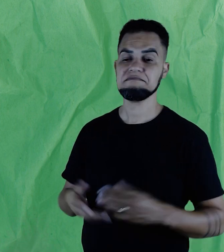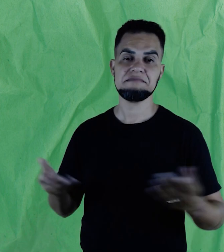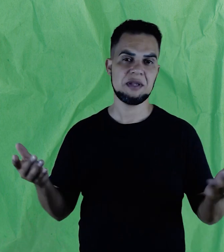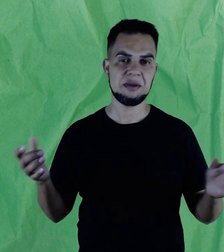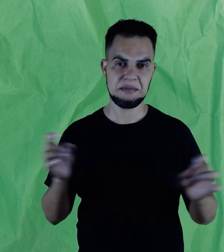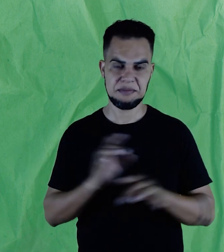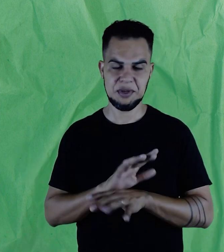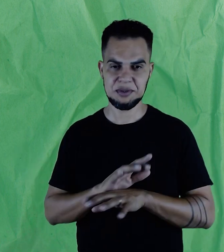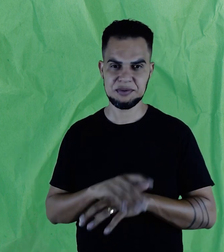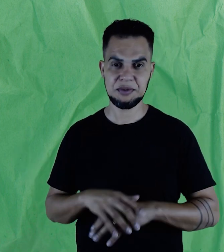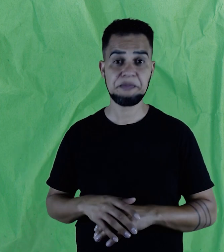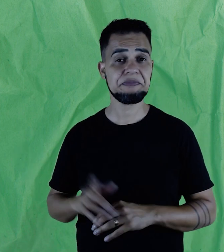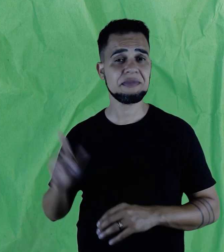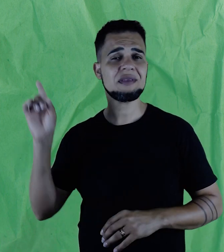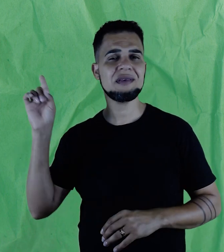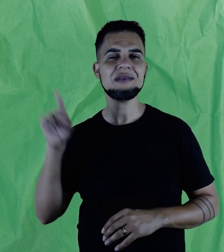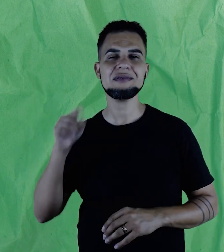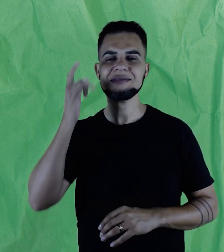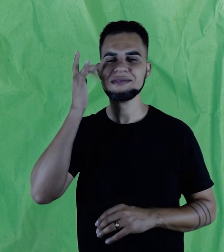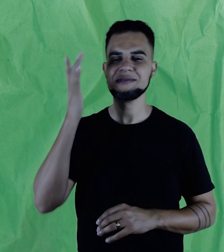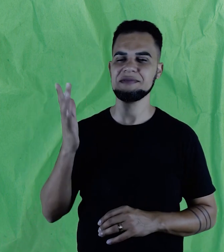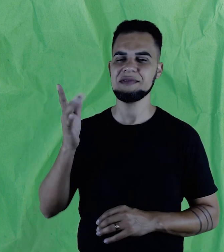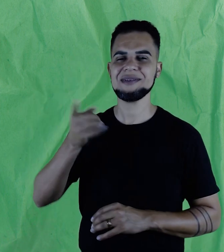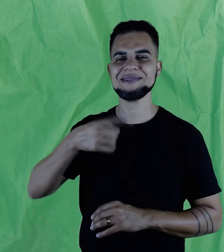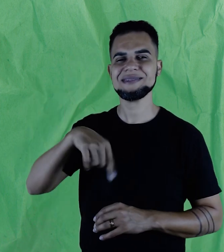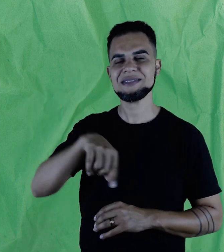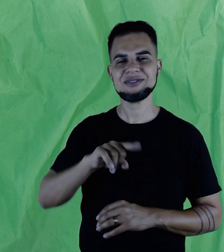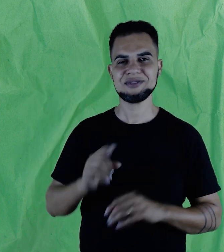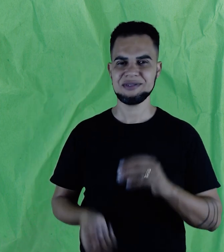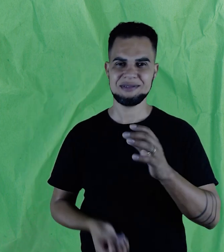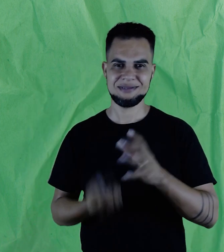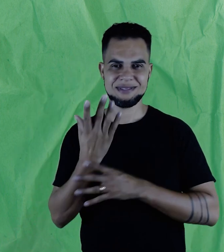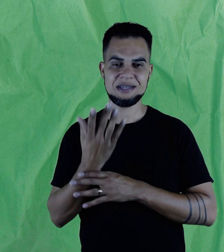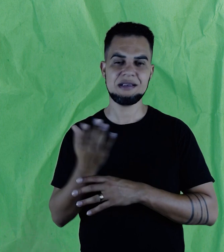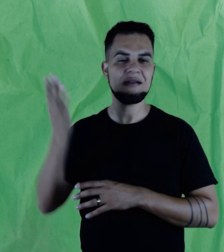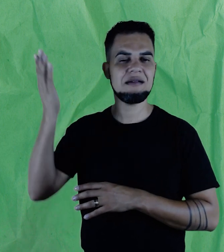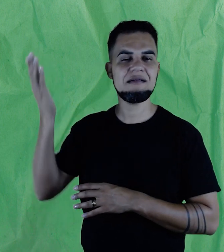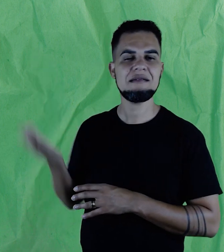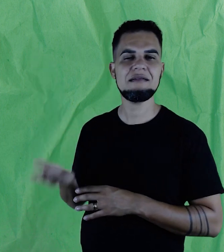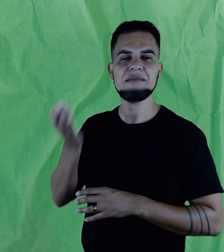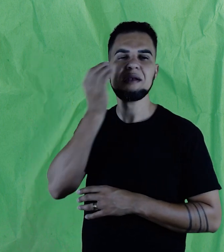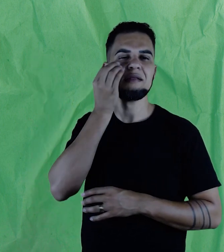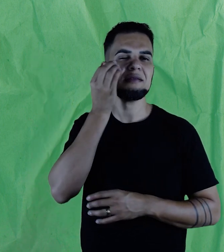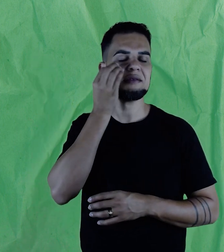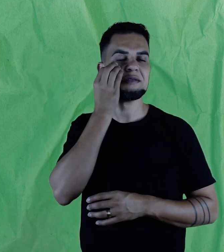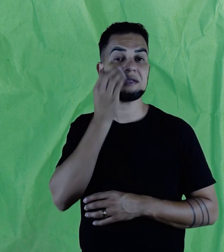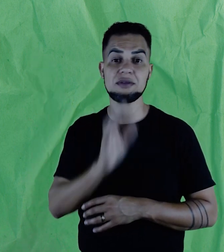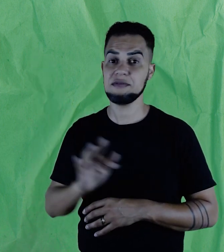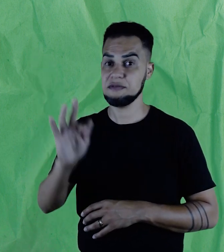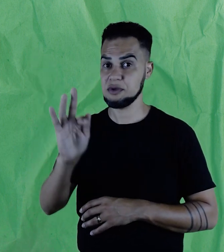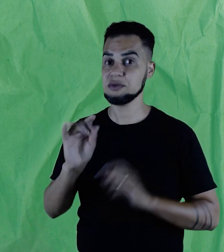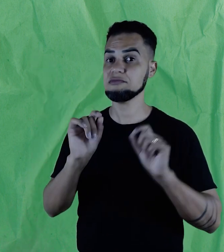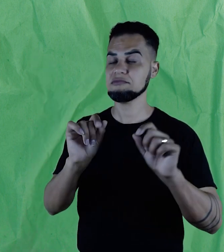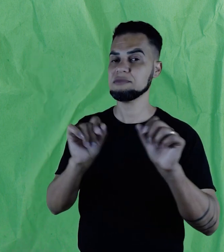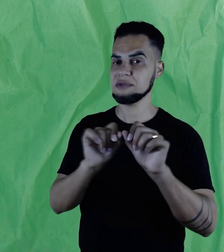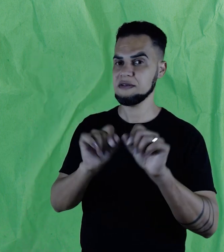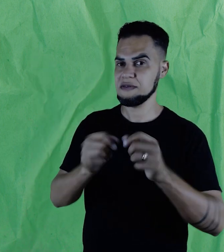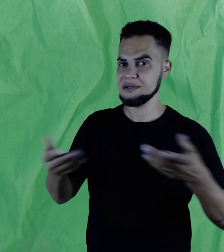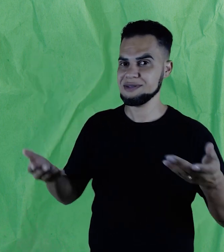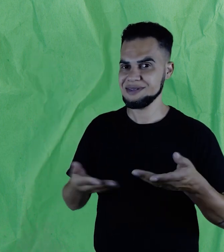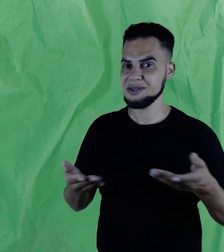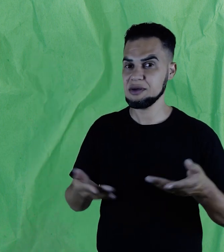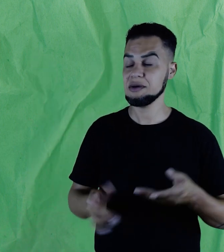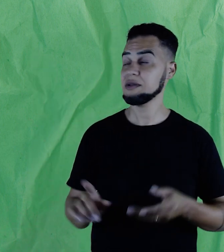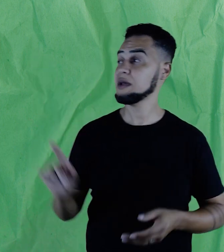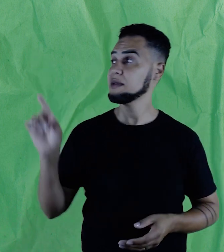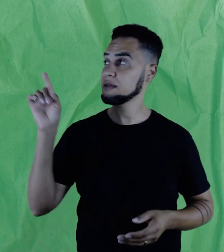Pronto, né? Isso é muito fácil da gente estar criando por aqui para poder testar lá no front. O que a gente vai fazer agora é